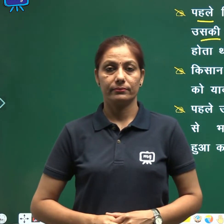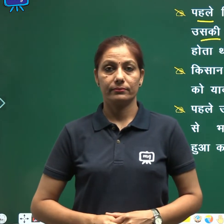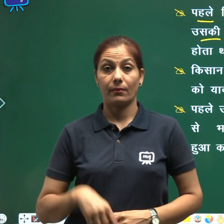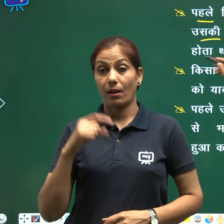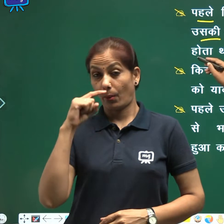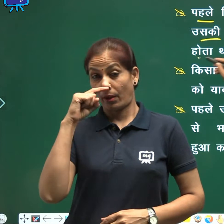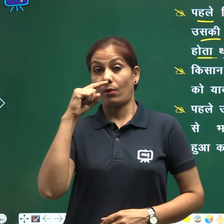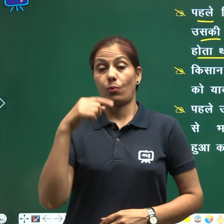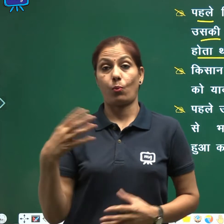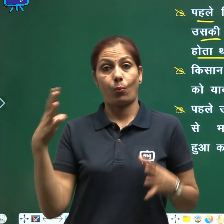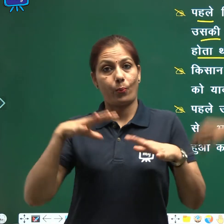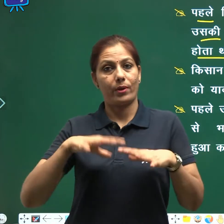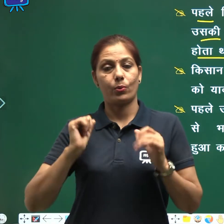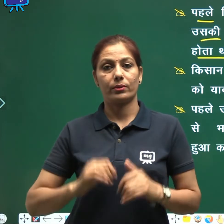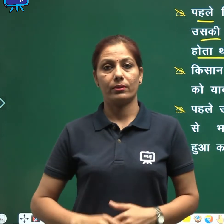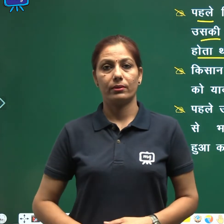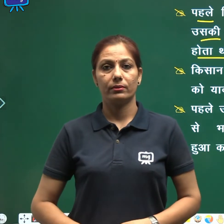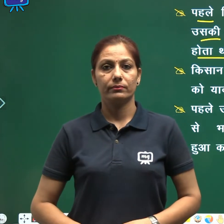गर्व भरा होता था।